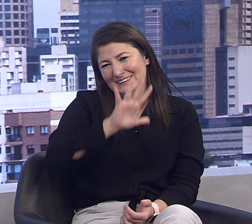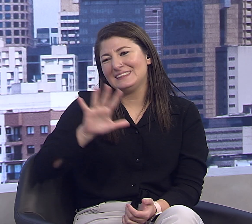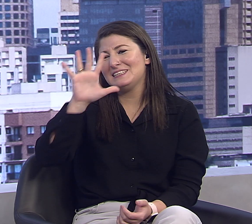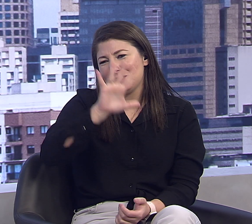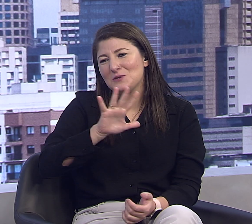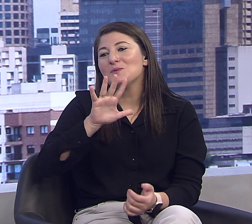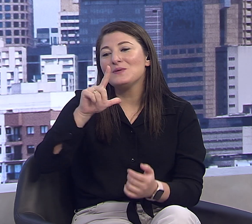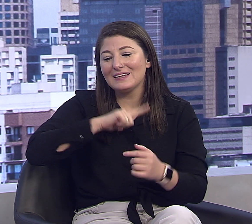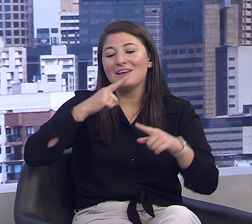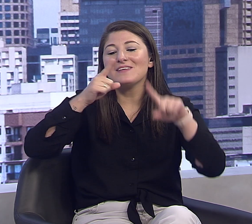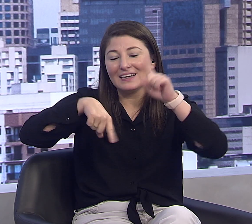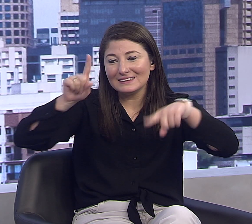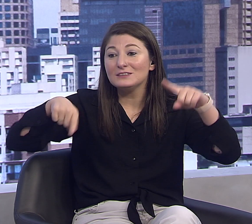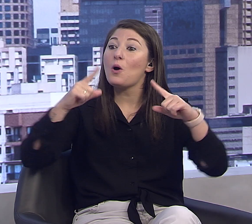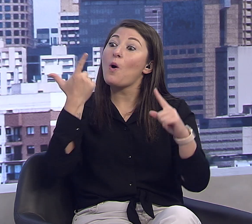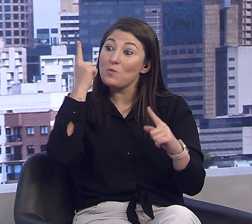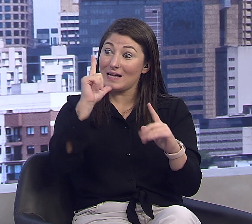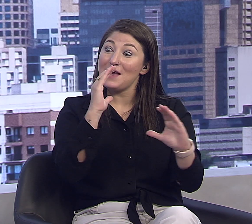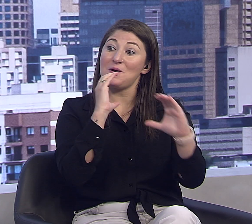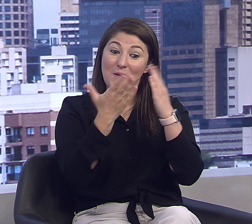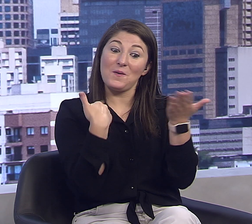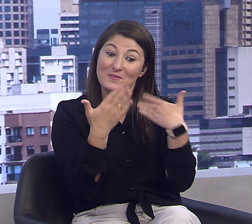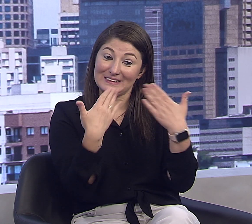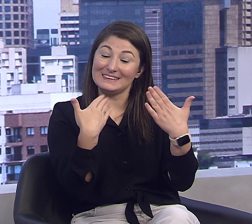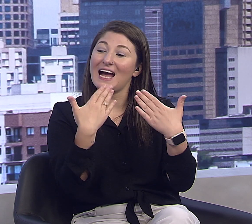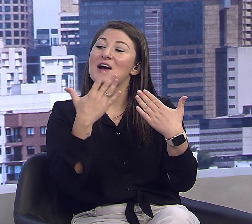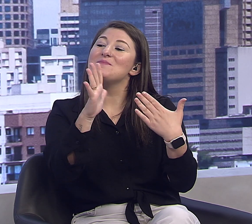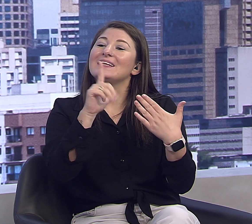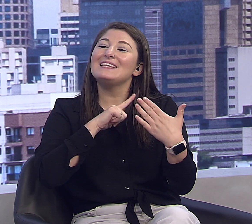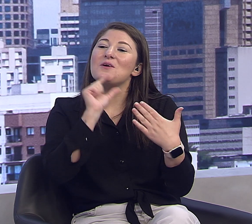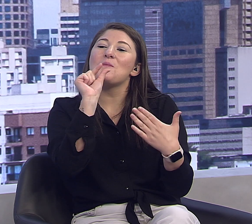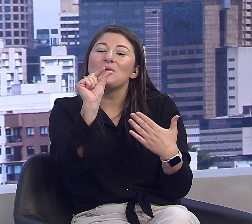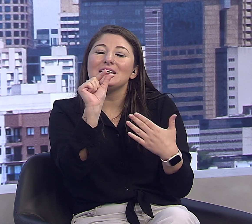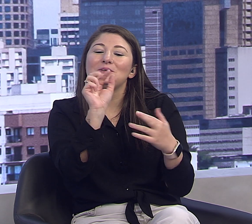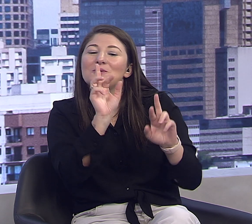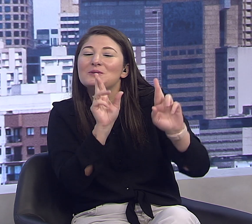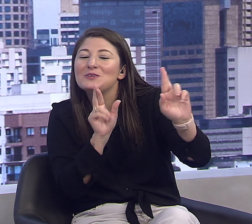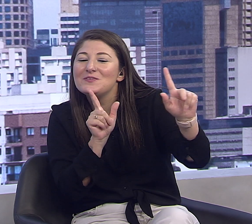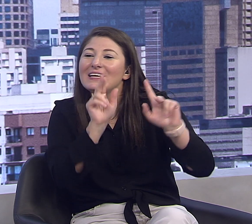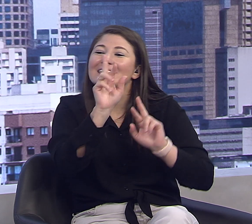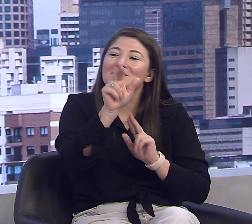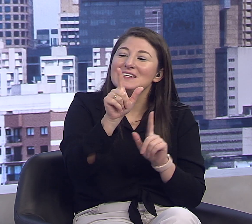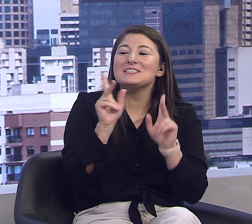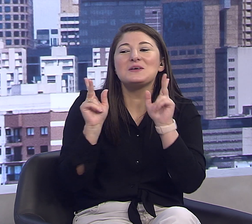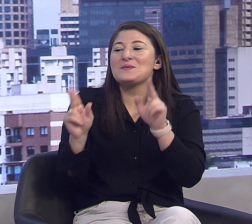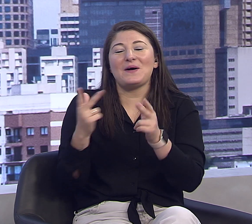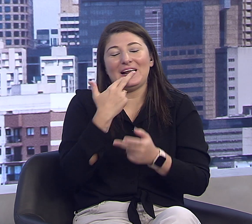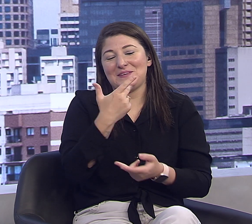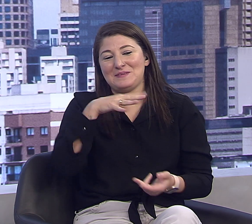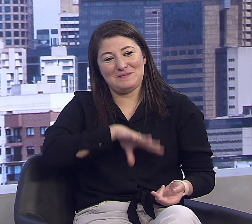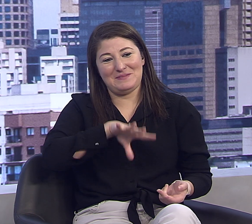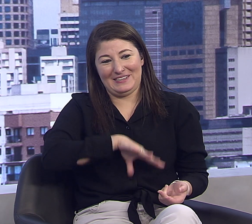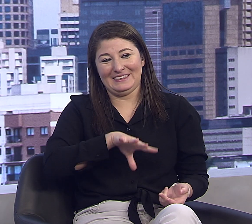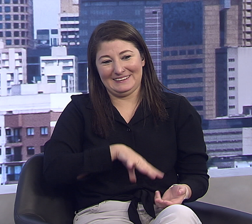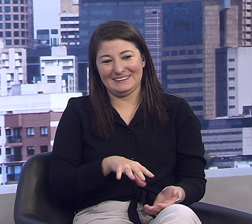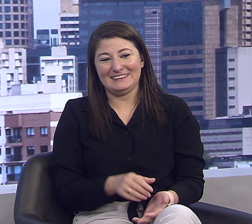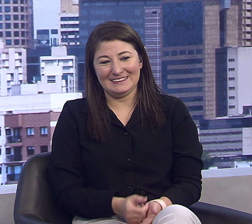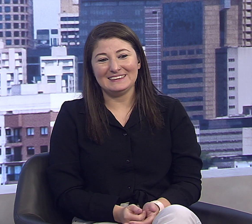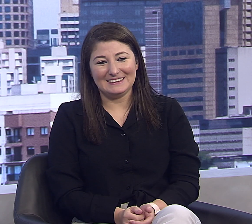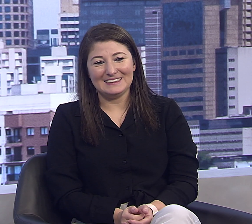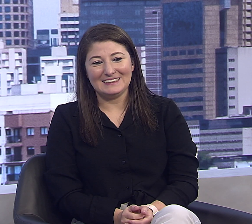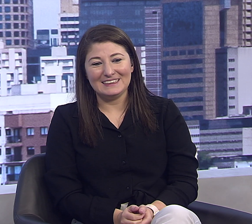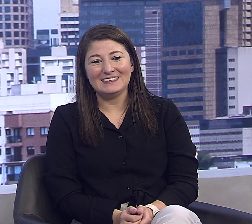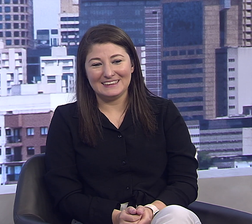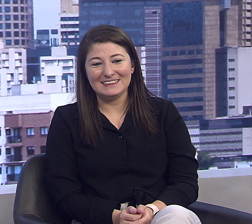Enfim, a gente passa por essas situações também, a língua é viva, então tem essas variações linguísticas, mas a gente tem um pouquinho